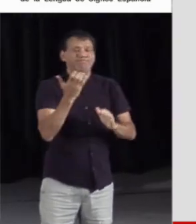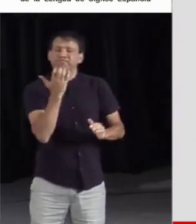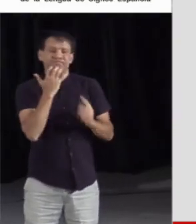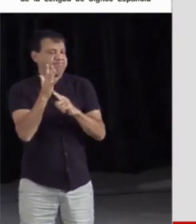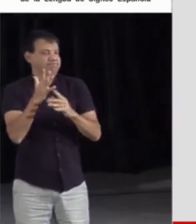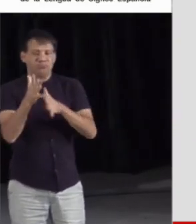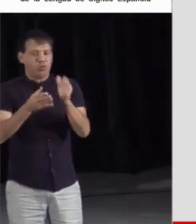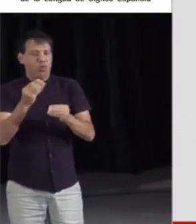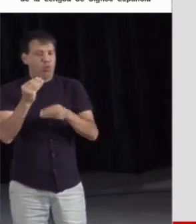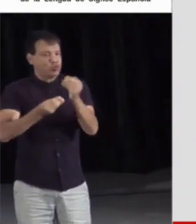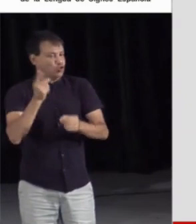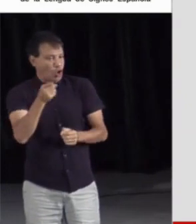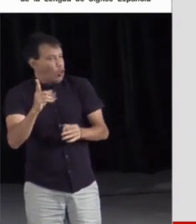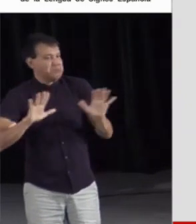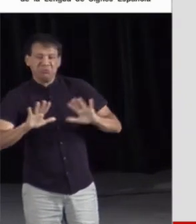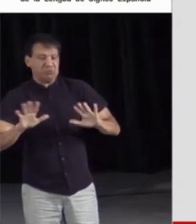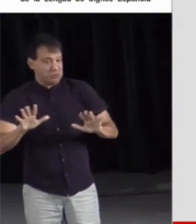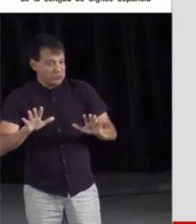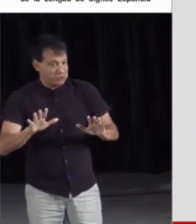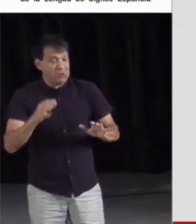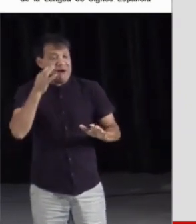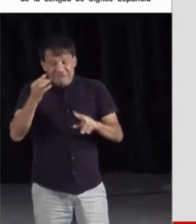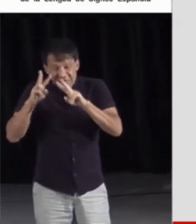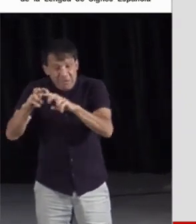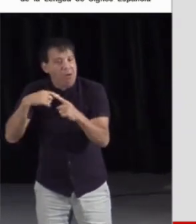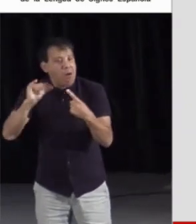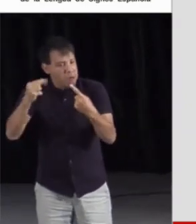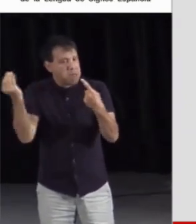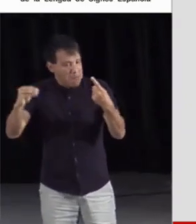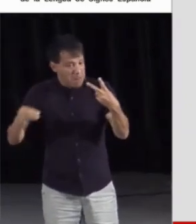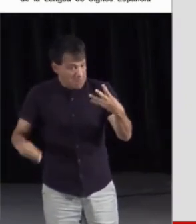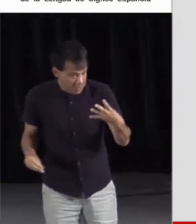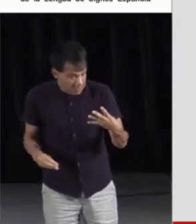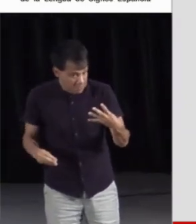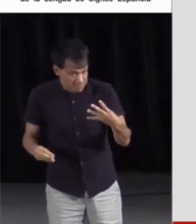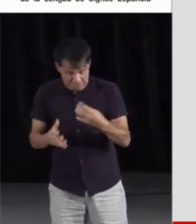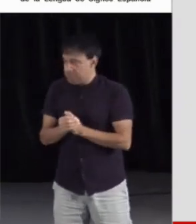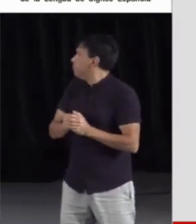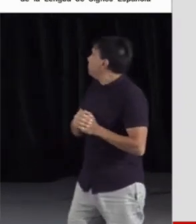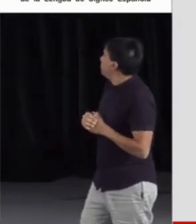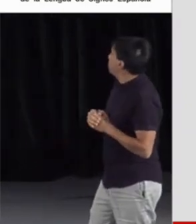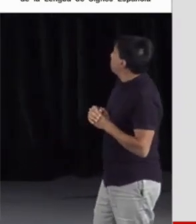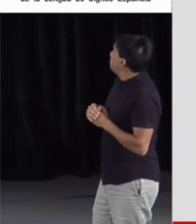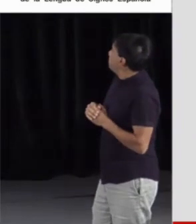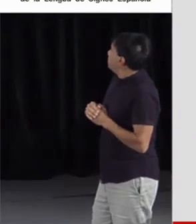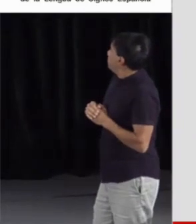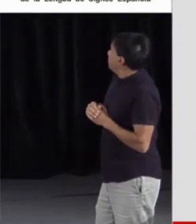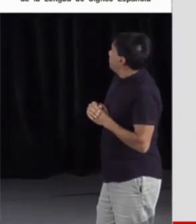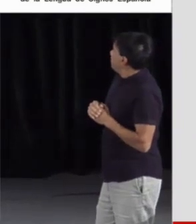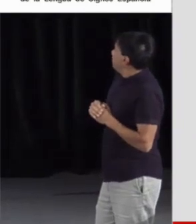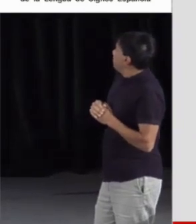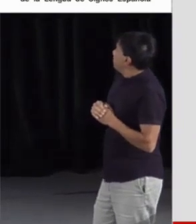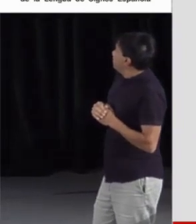que propone en caso de y demás. En nuestra investigación además,